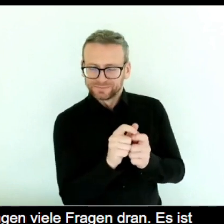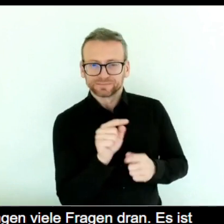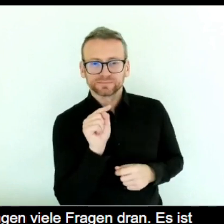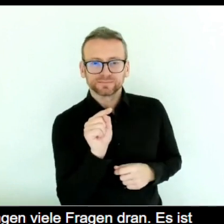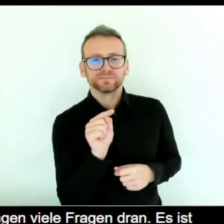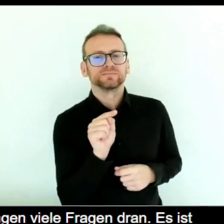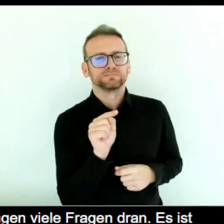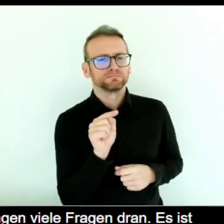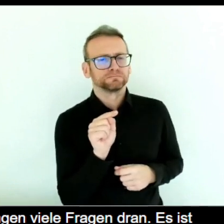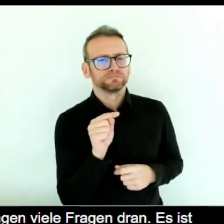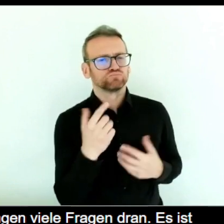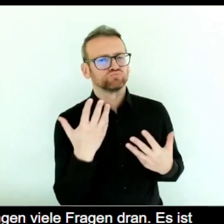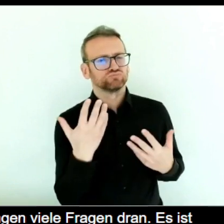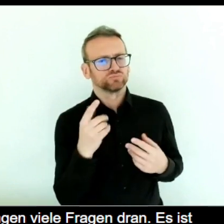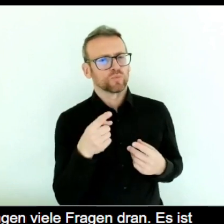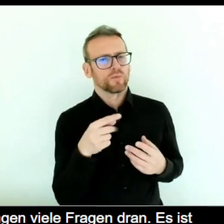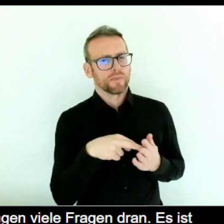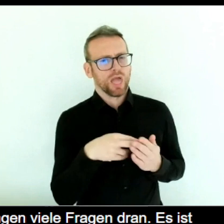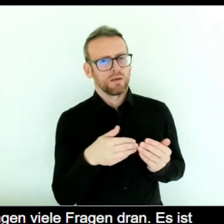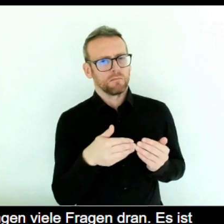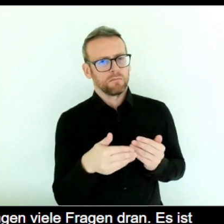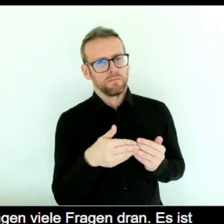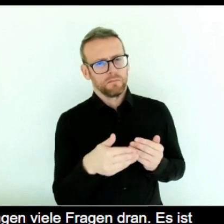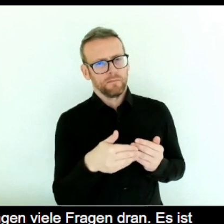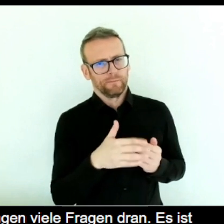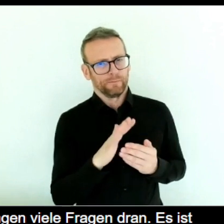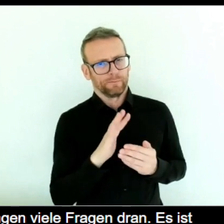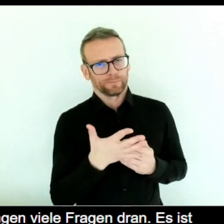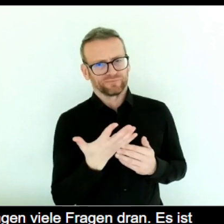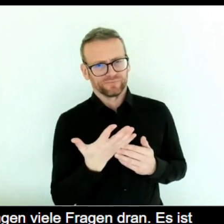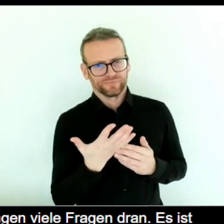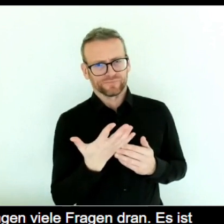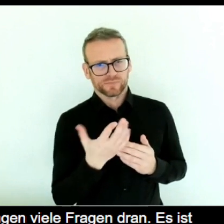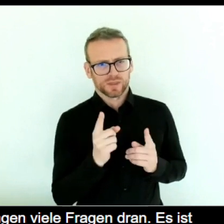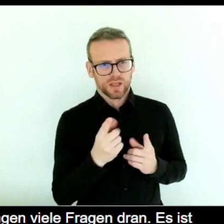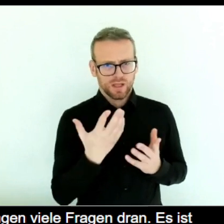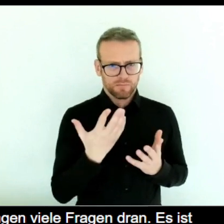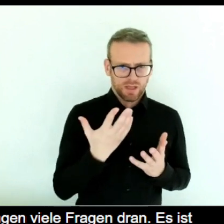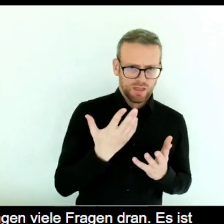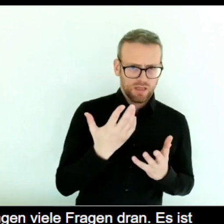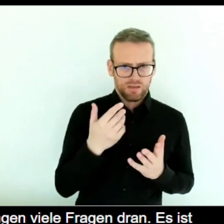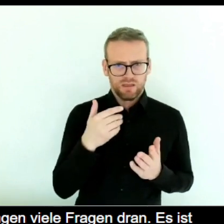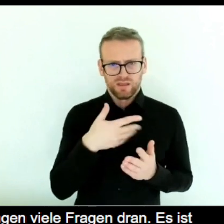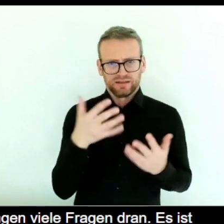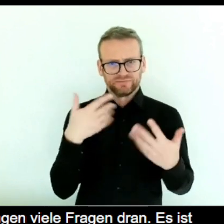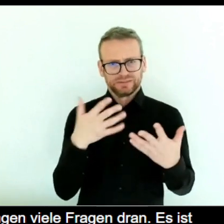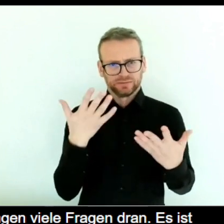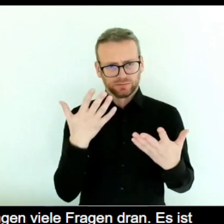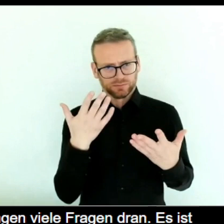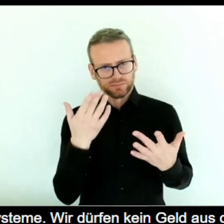Das hat jetzt erst wieder Druck gebraucht, dass der Bund sich auch zu Mehrkosten, zu die 50-Prozent-Beteiligung bekennt. Also darum,